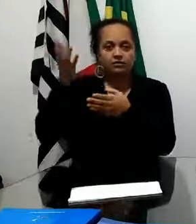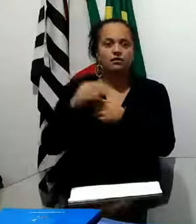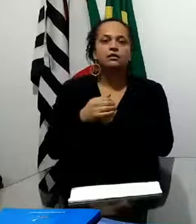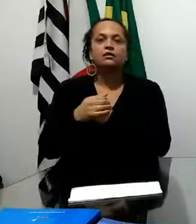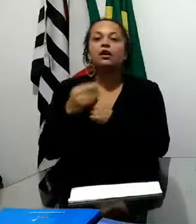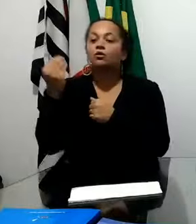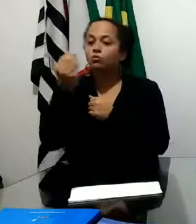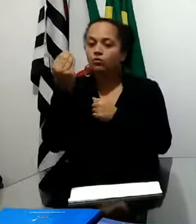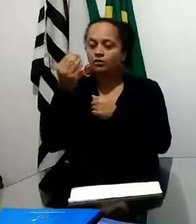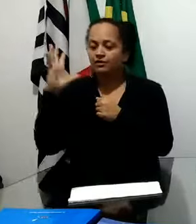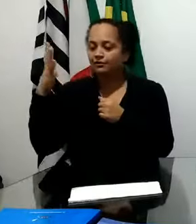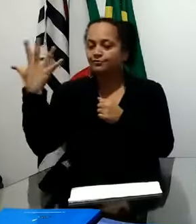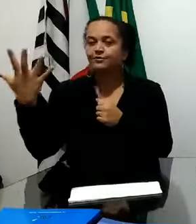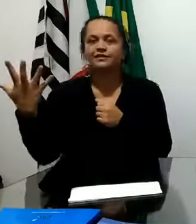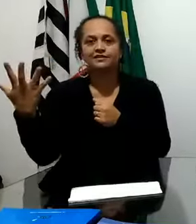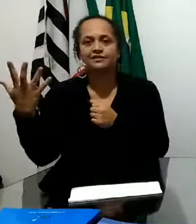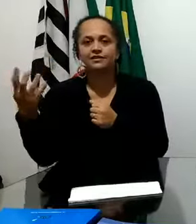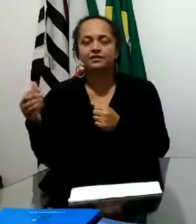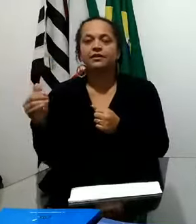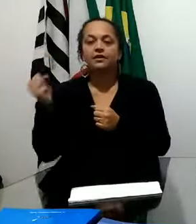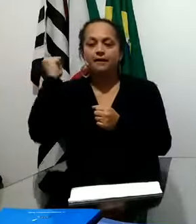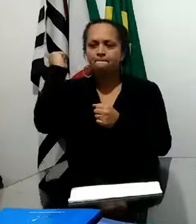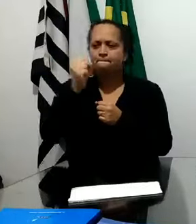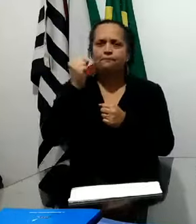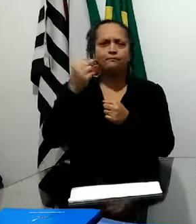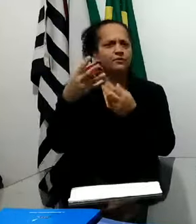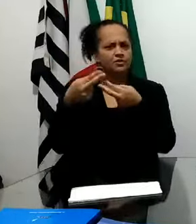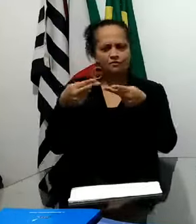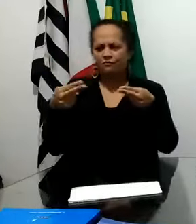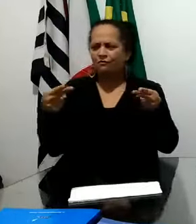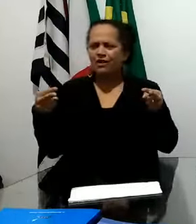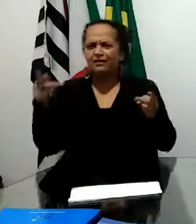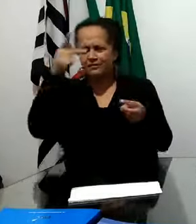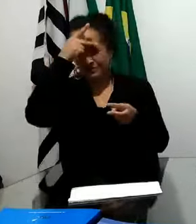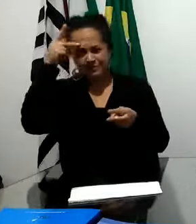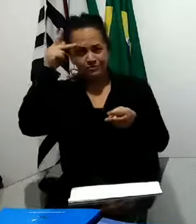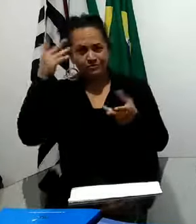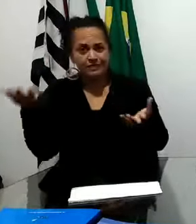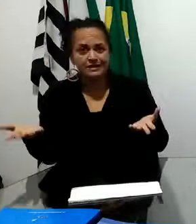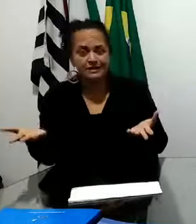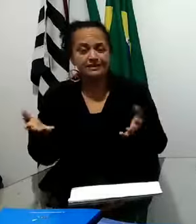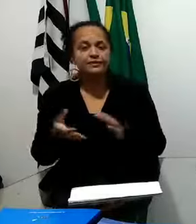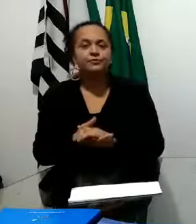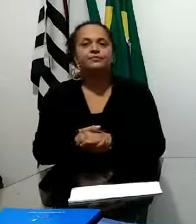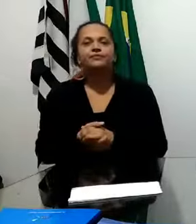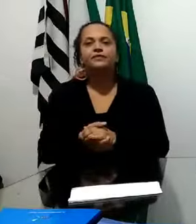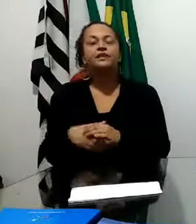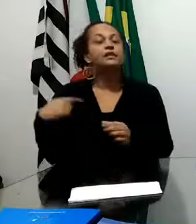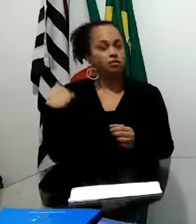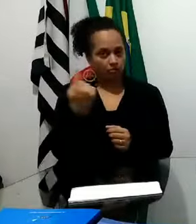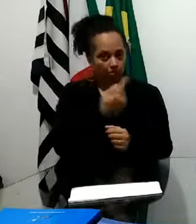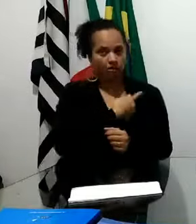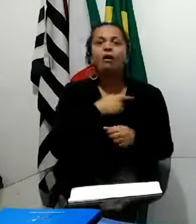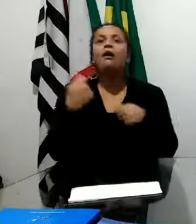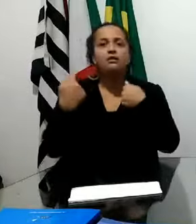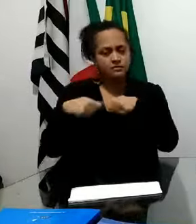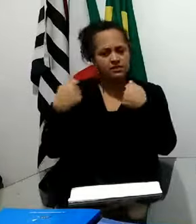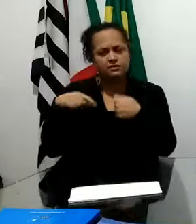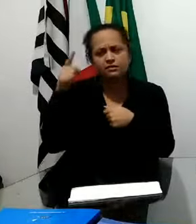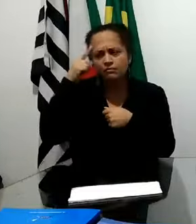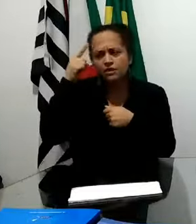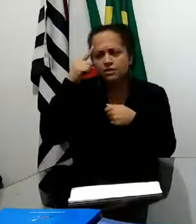extermínio do povo judeu era iminente. Então, eu quero levar você a pensar, vamos pensar